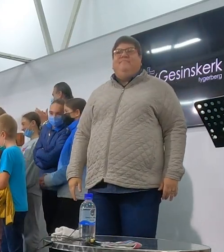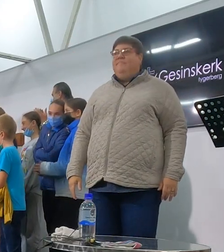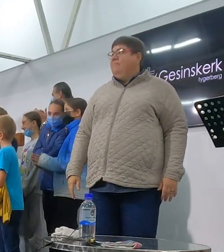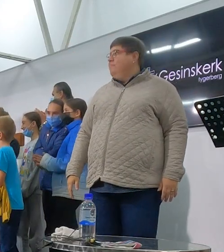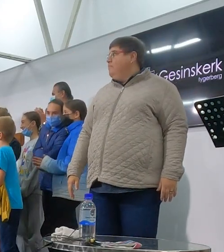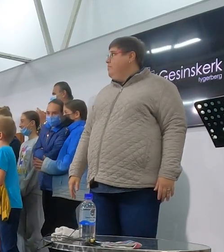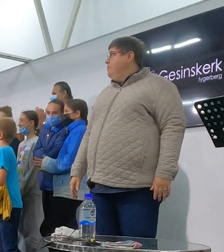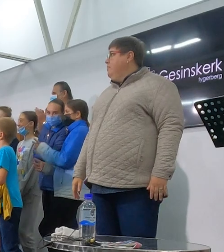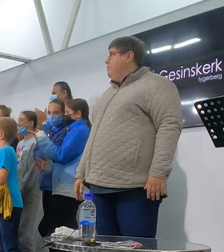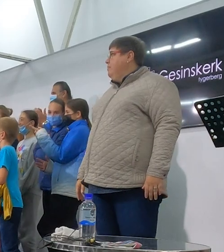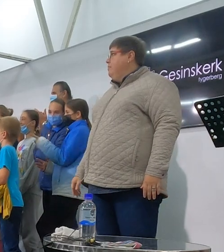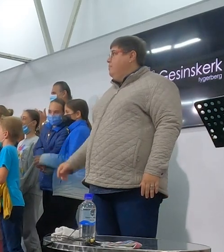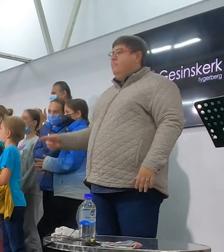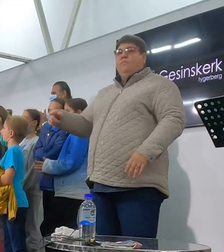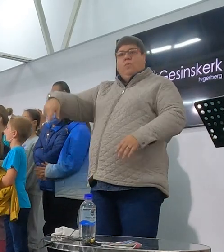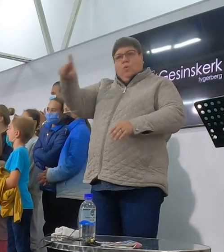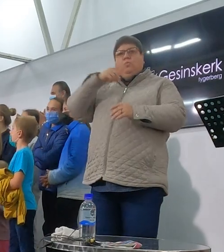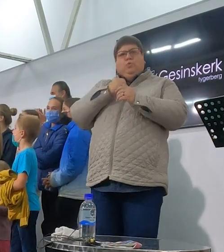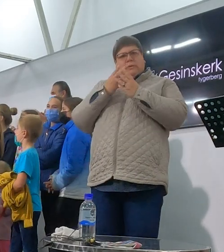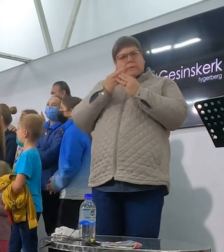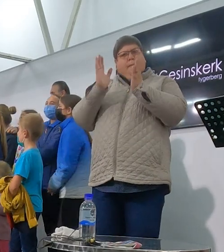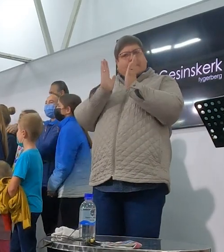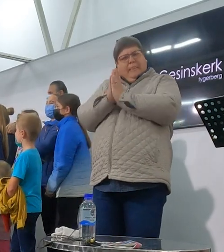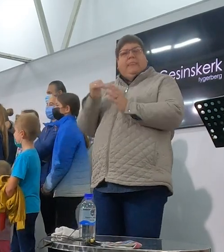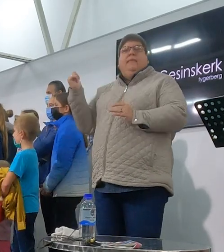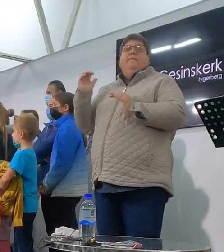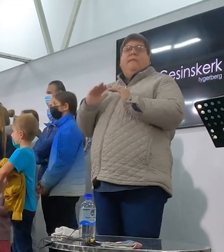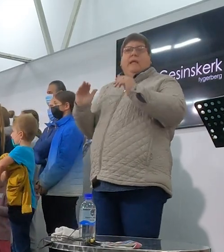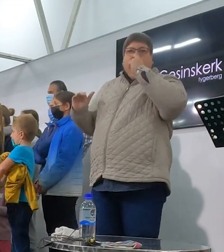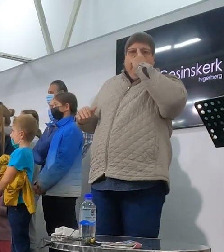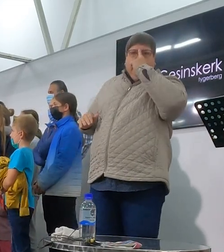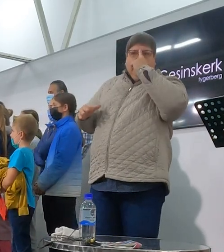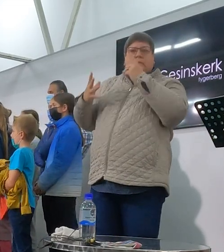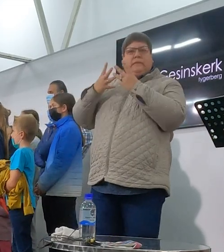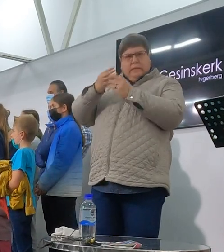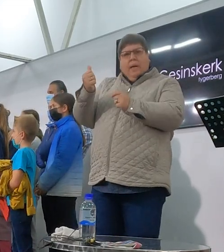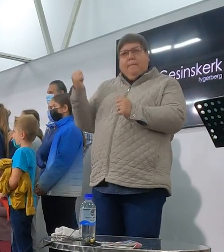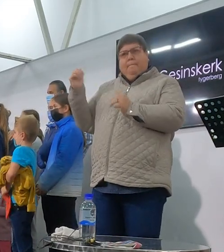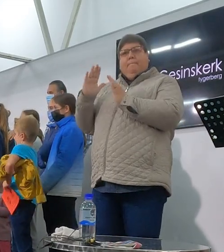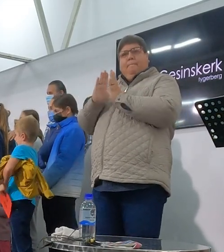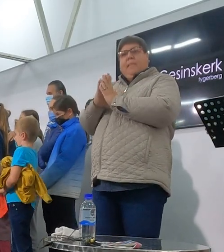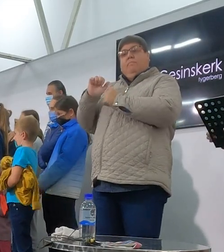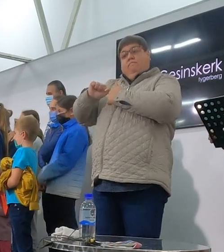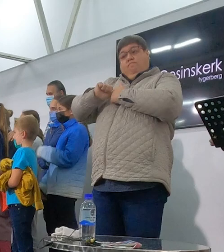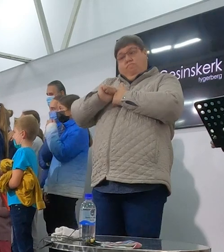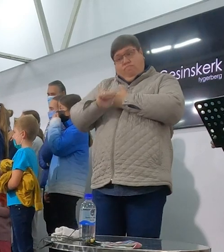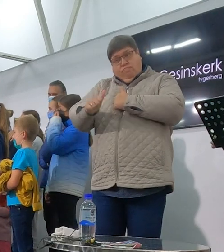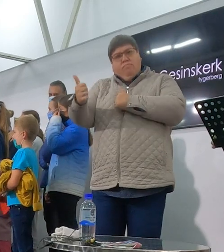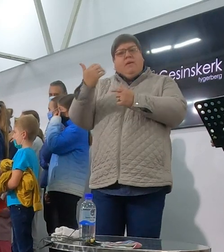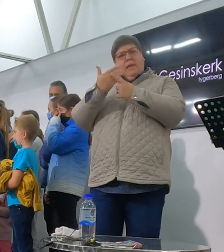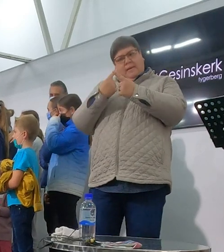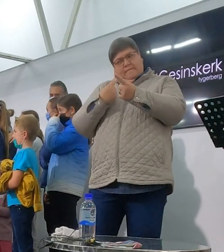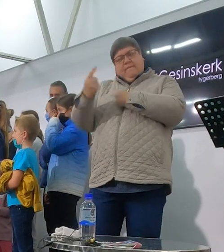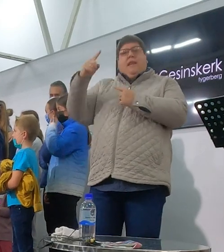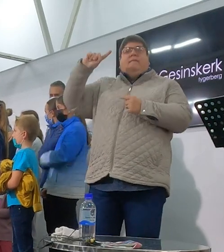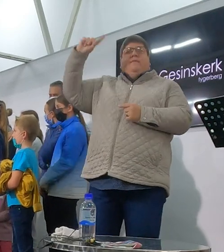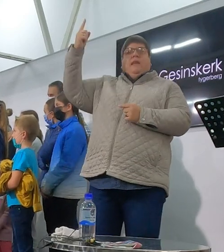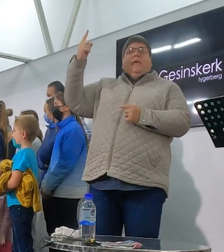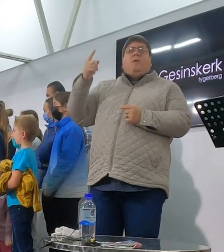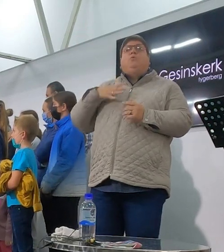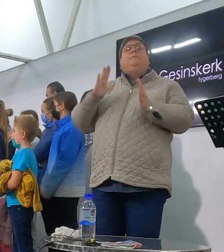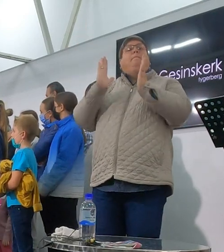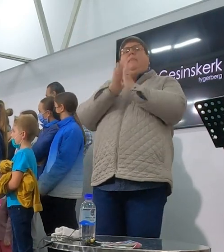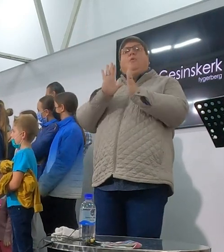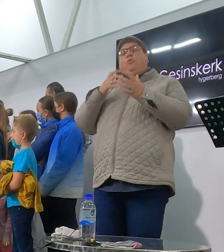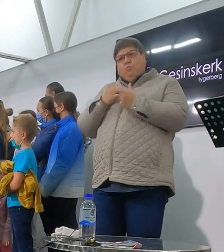Gaan julle saam met my bid vir hierdie kinders? Gaan julle saam met my bid dat ons die volgende generasie vir Jesus wen? Maar nie net bid nie,